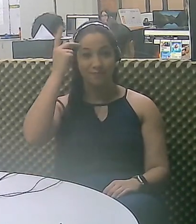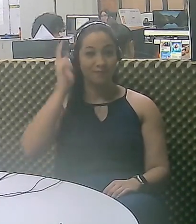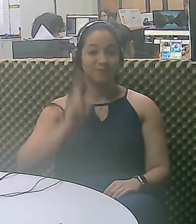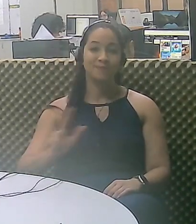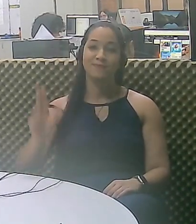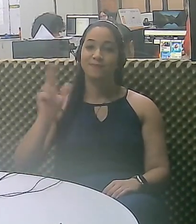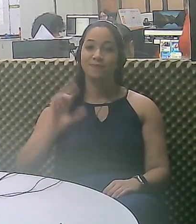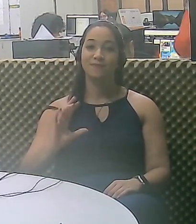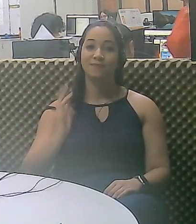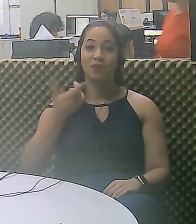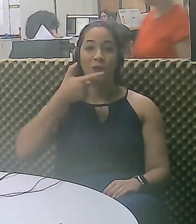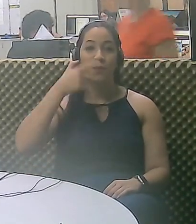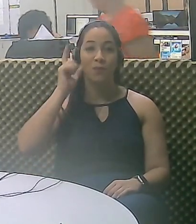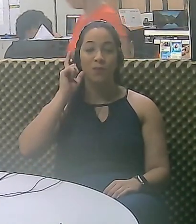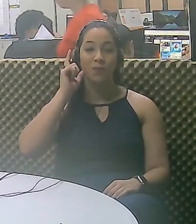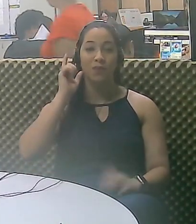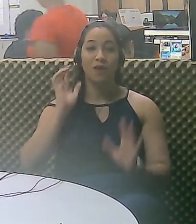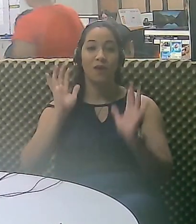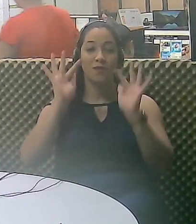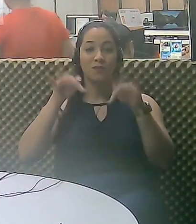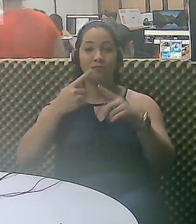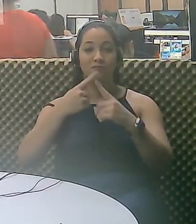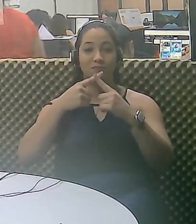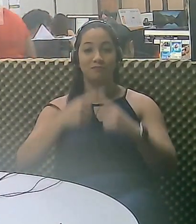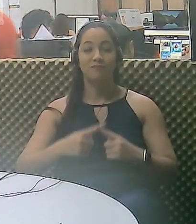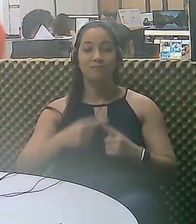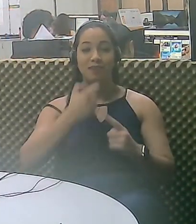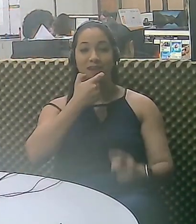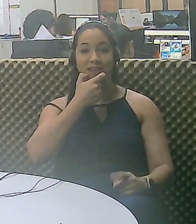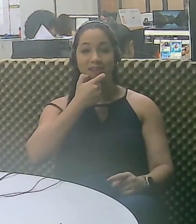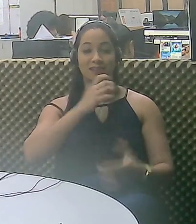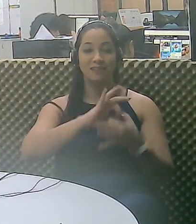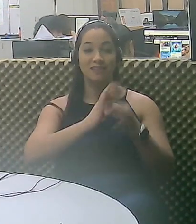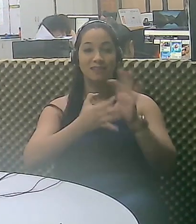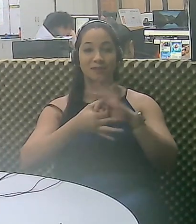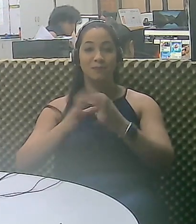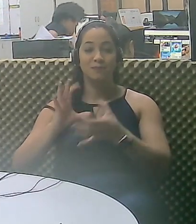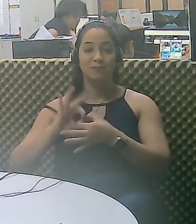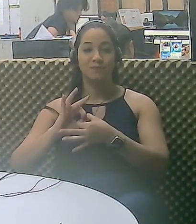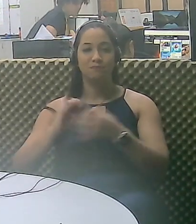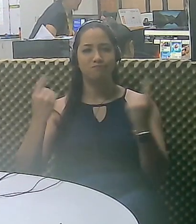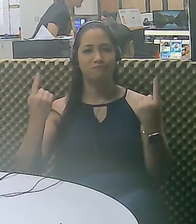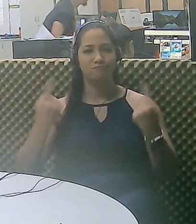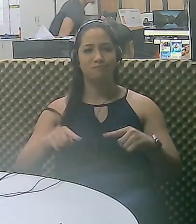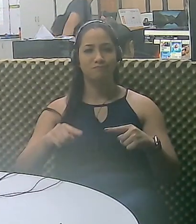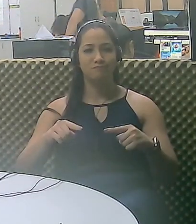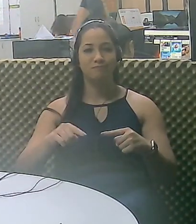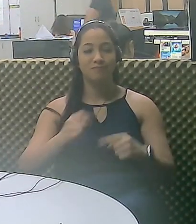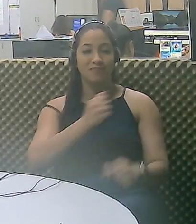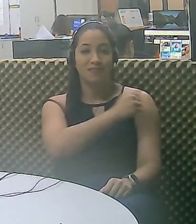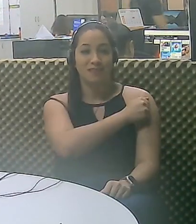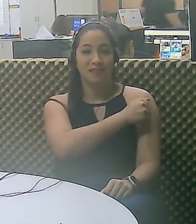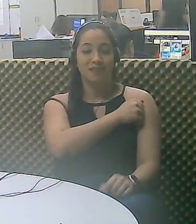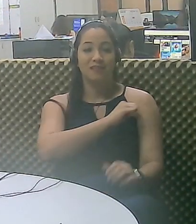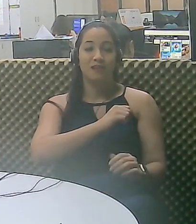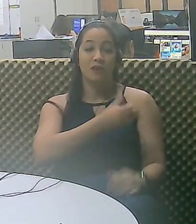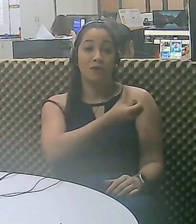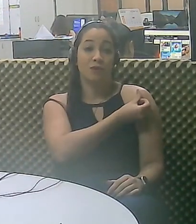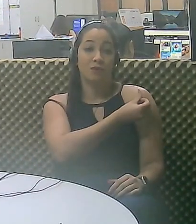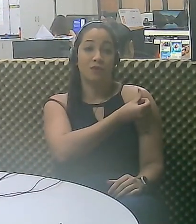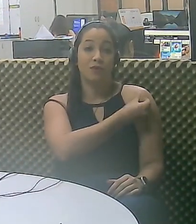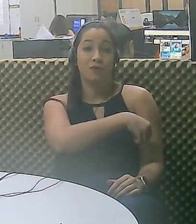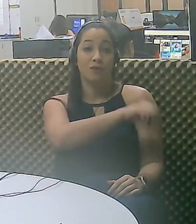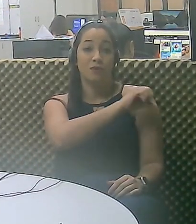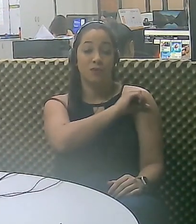Uberlândia realizou ontem a final da Olimpíada de Inglês, uma competição disputada entre os estudantes do 6º